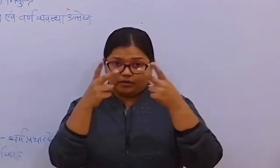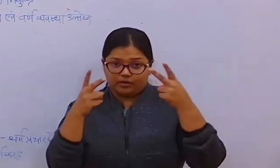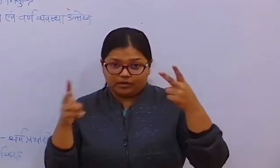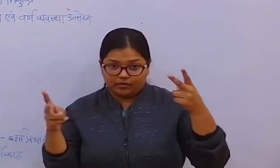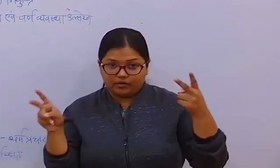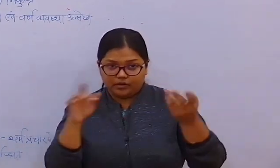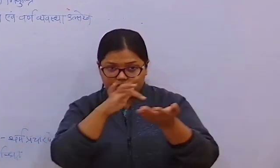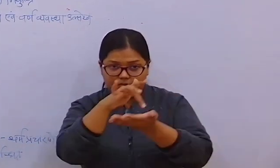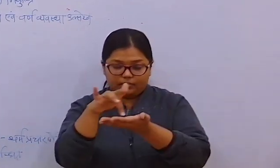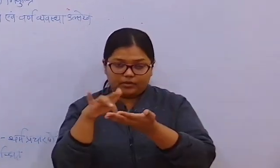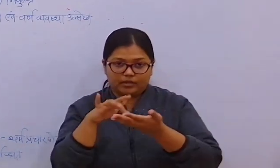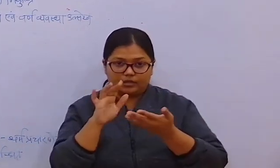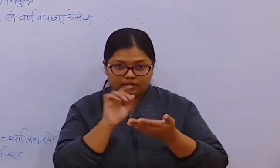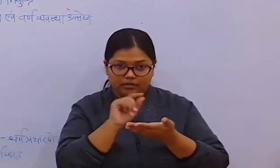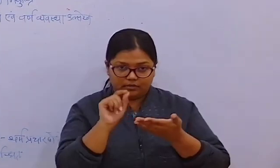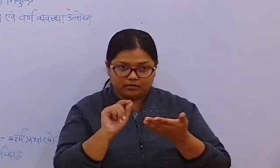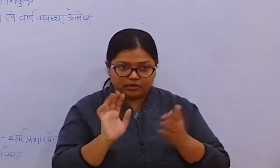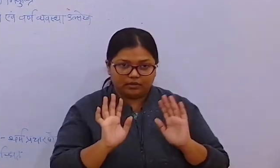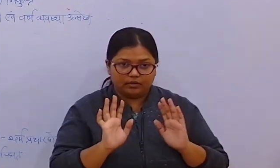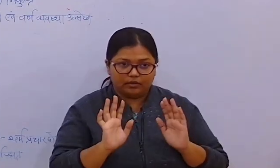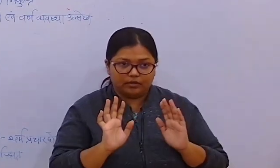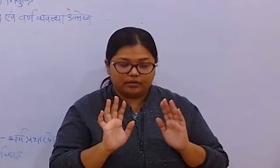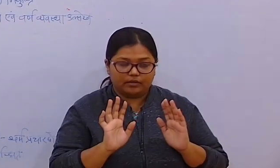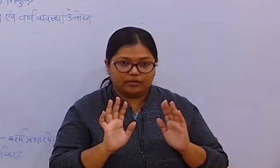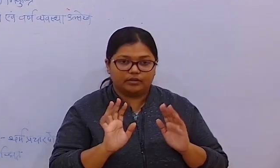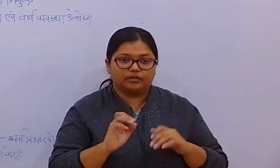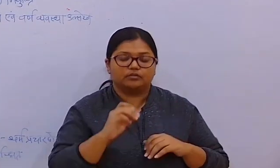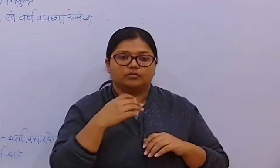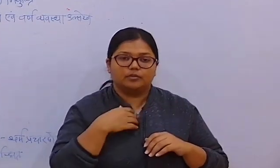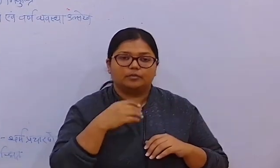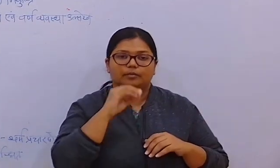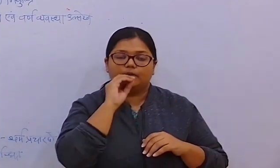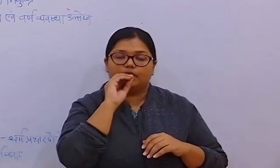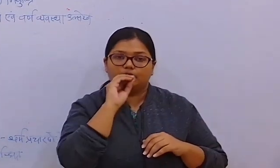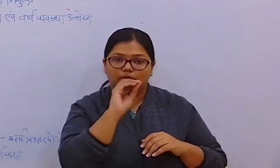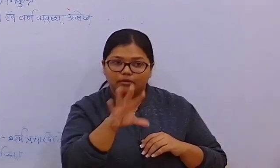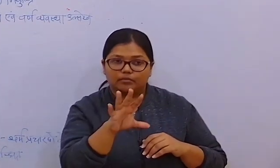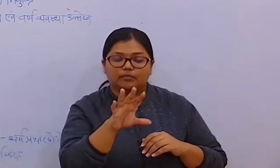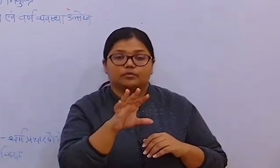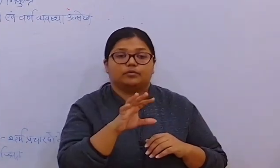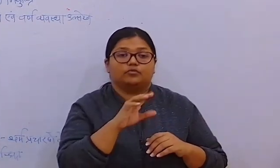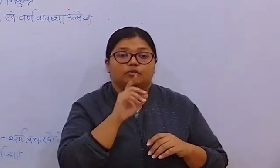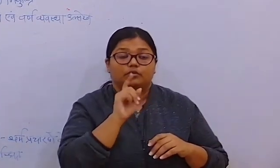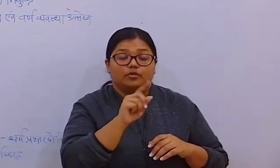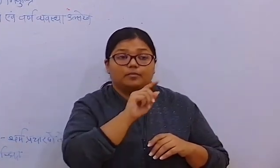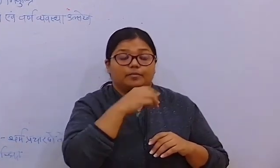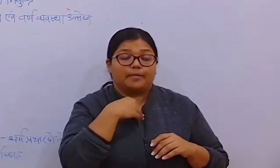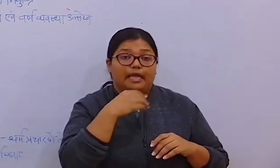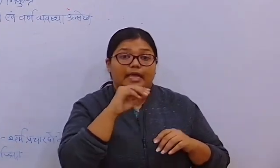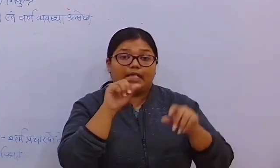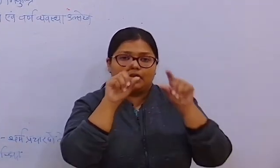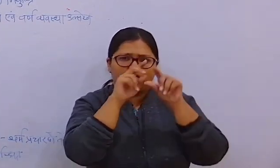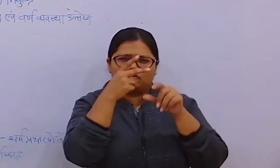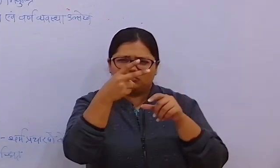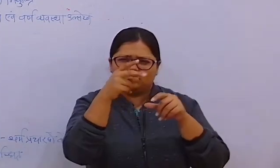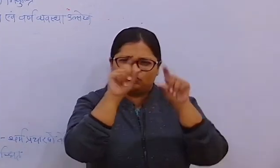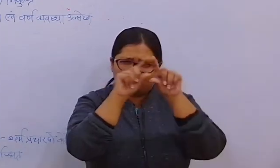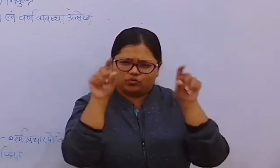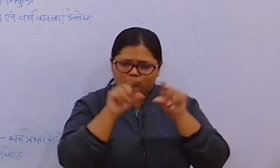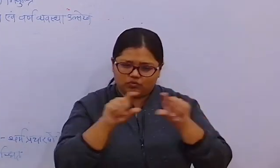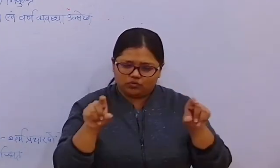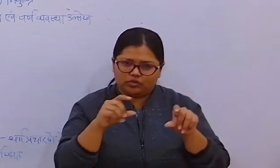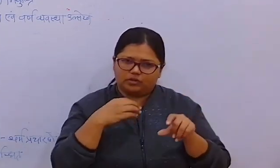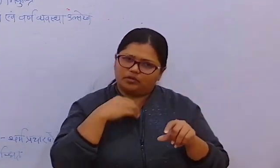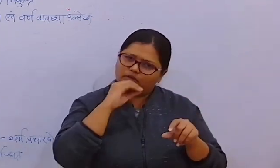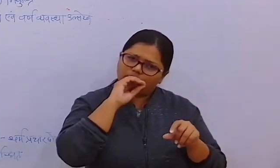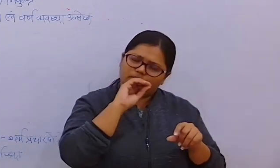मैं 14 नाम नहीं लिखवा रहा हूँ, ठीक है, 2 लाइन में लिखा रहा हूँ। जो मेरी आवाज़ सुन के लिख रहे हैं और जो मैम को देख के लिख रहे